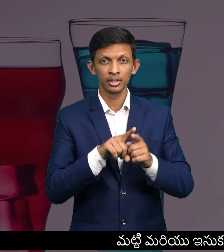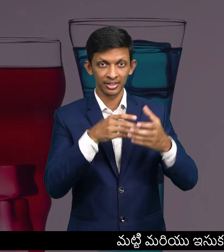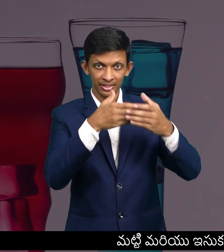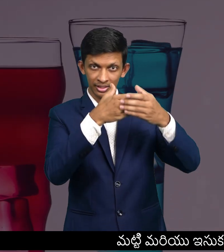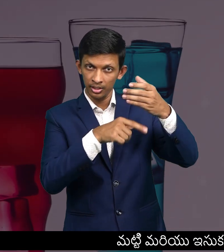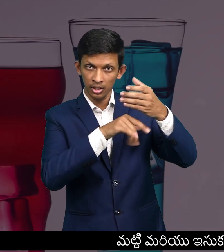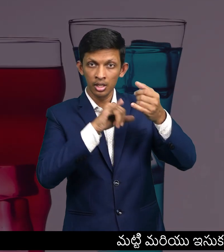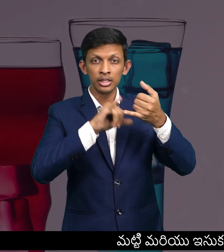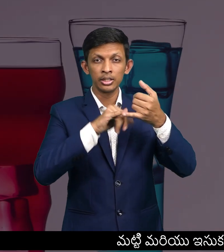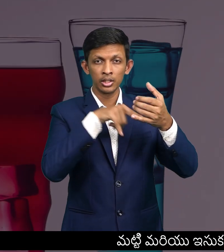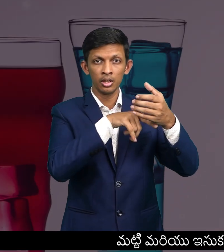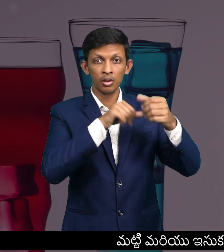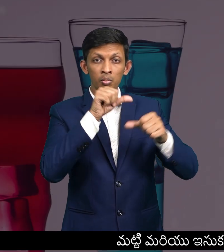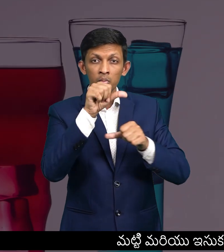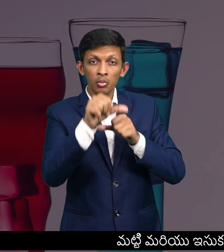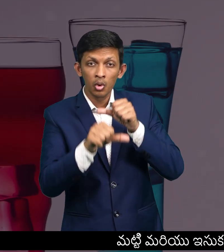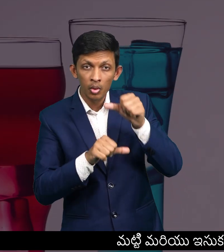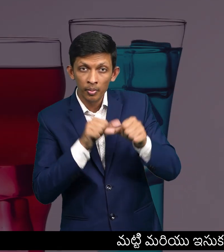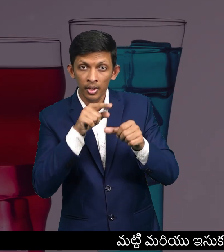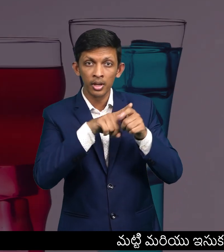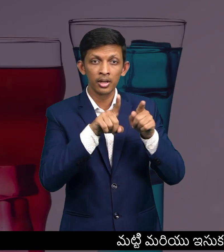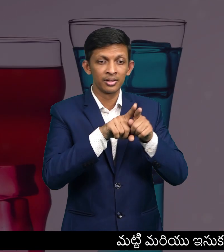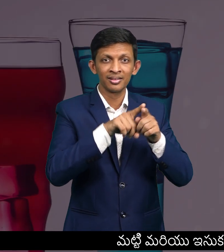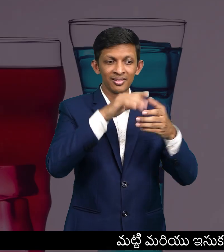మట్టి మరియు ఇసుకను వేరు చేసే ఈ ప్రక్రియను